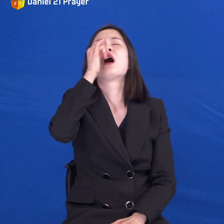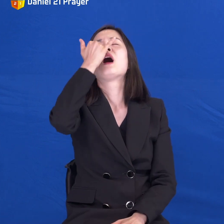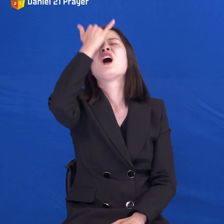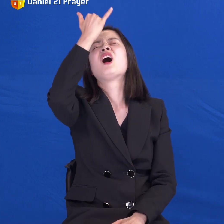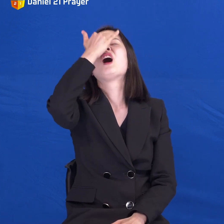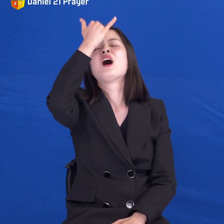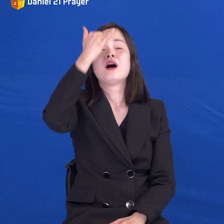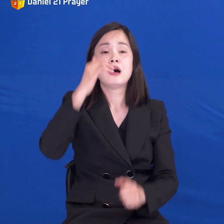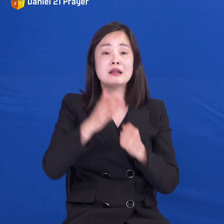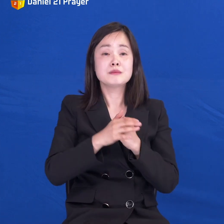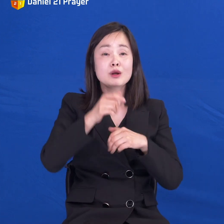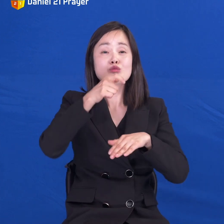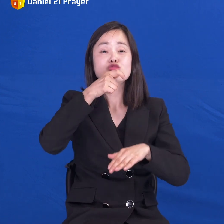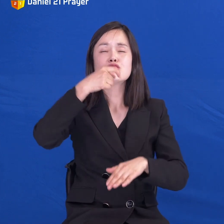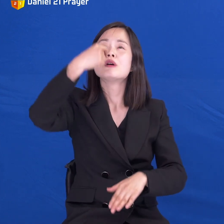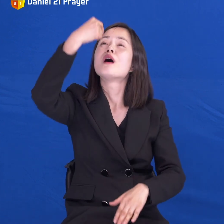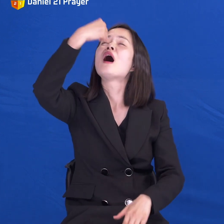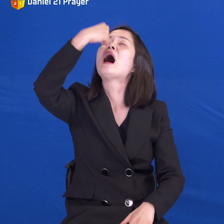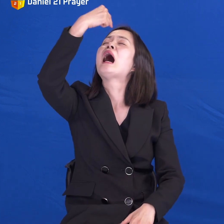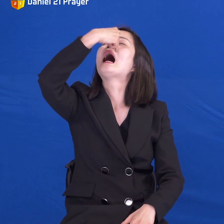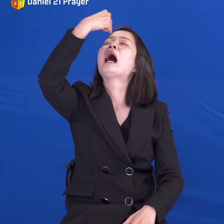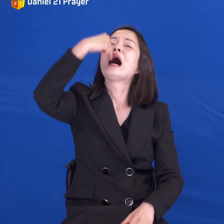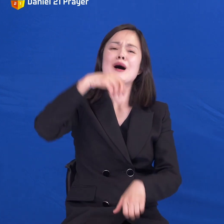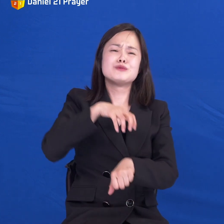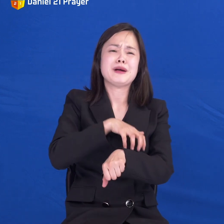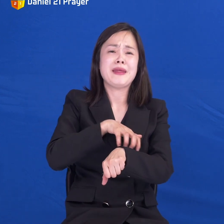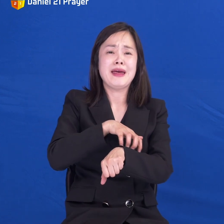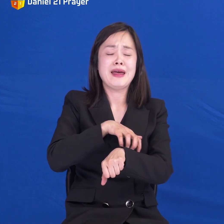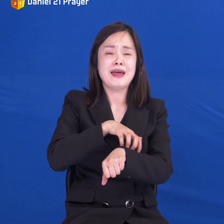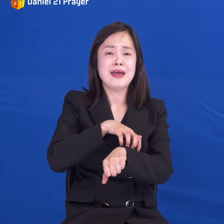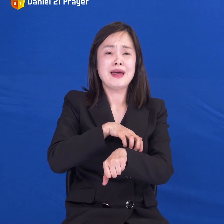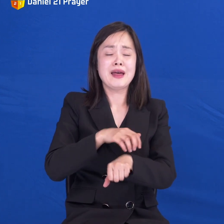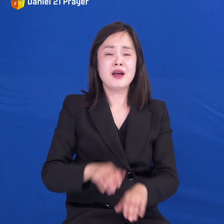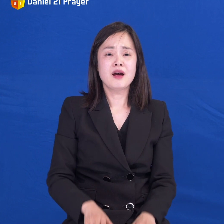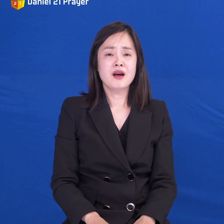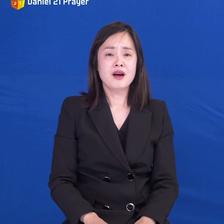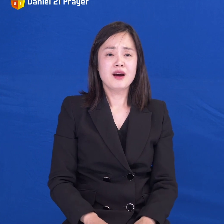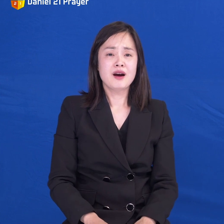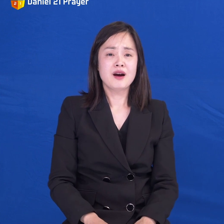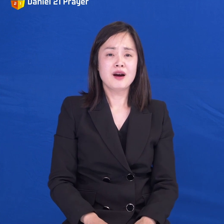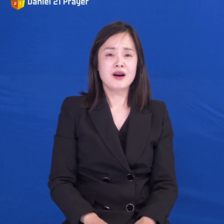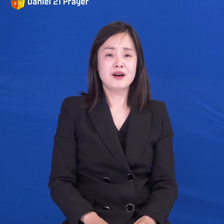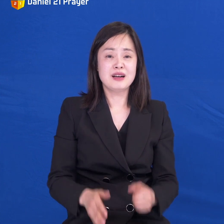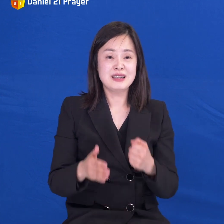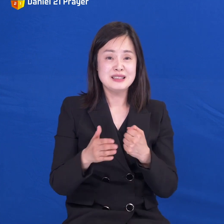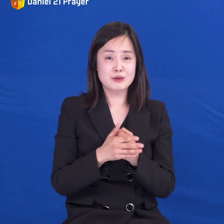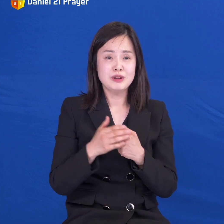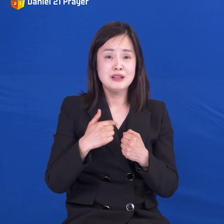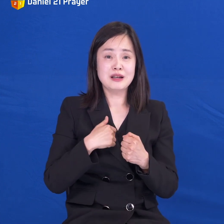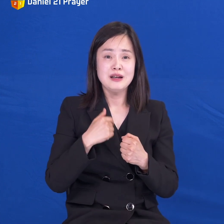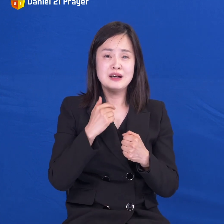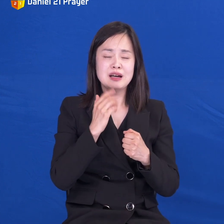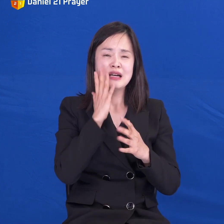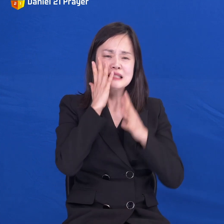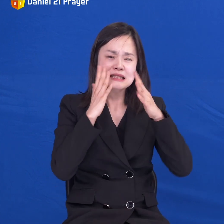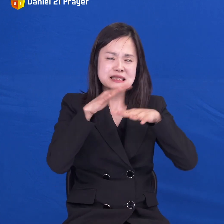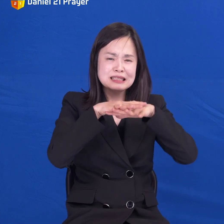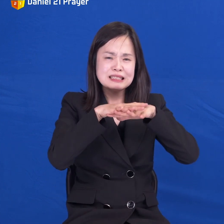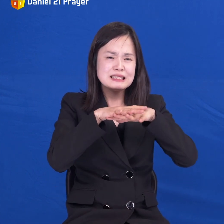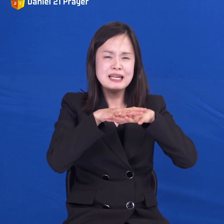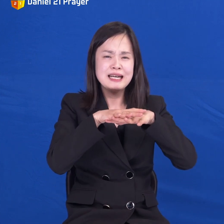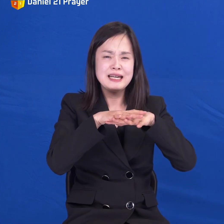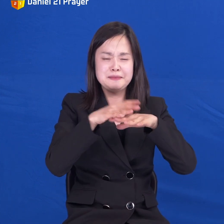제가 모델로 우리 집을 그 원주민들 데리고 7일장에 내려가서 양철을 사다가 양철로